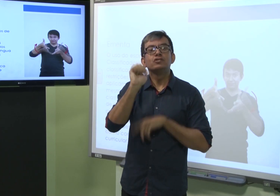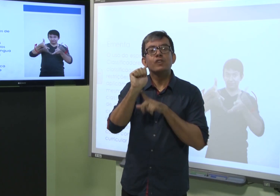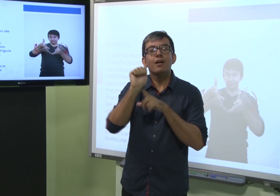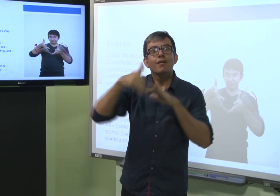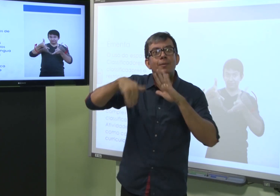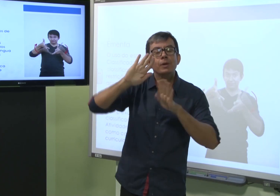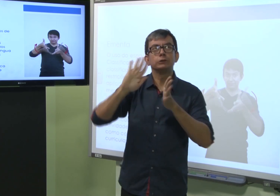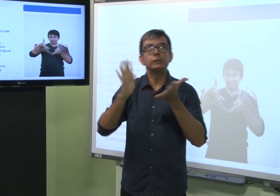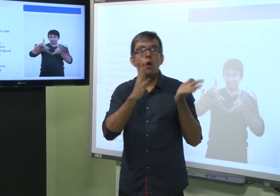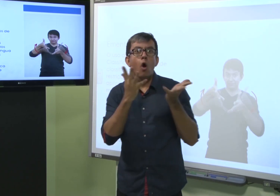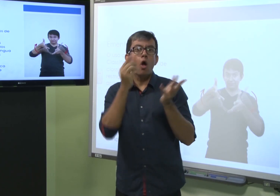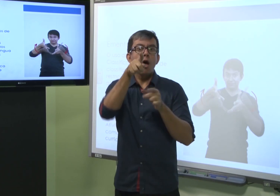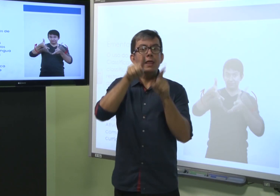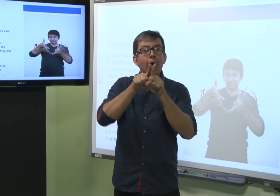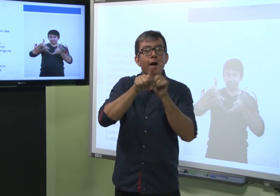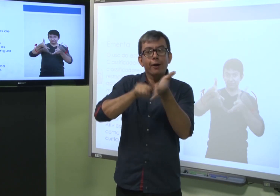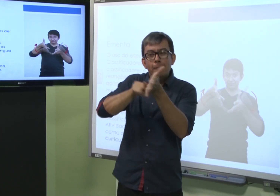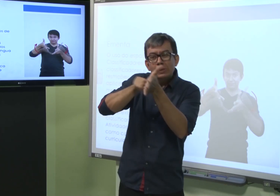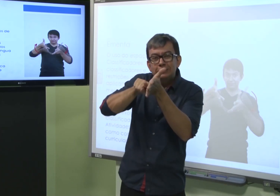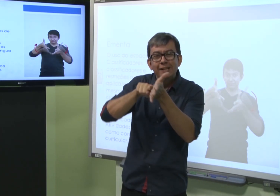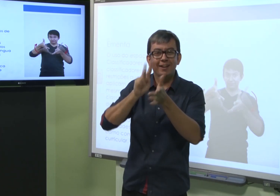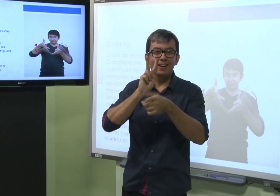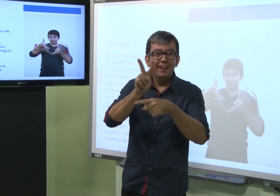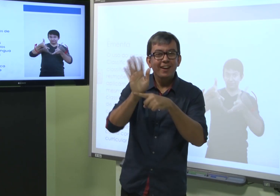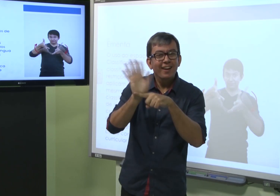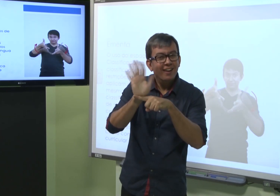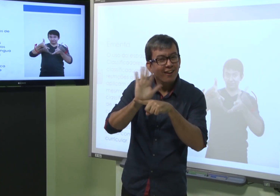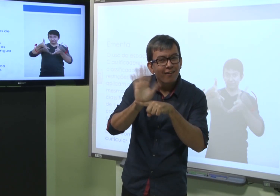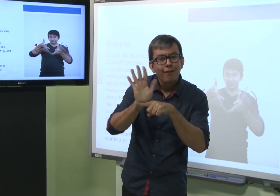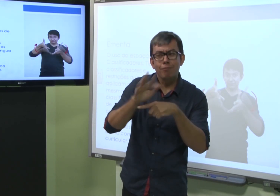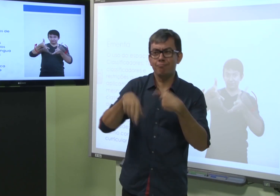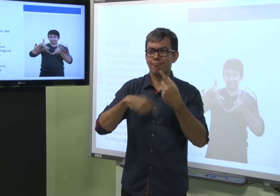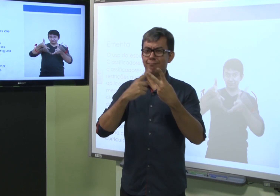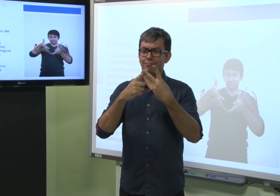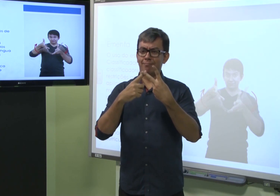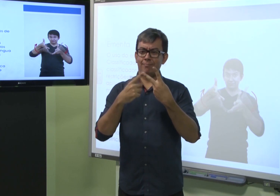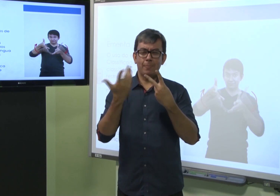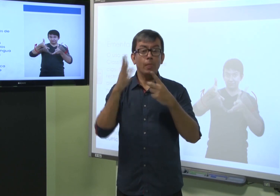Para que também vocês farão pesquisas, assistirão vídeos,